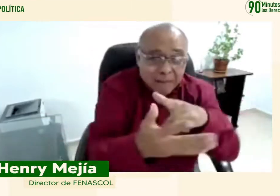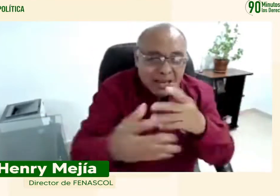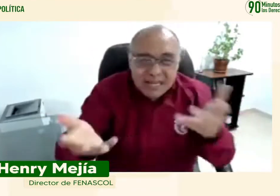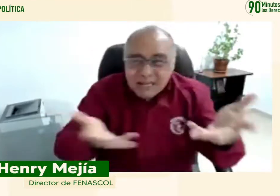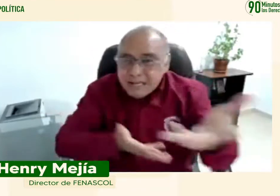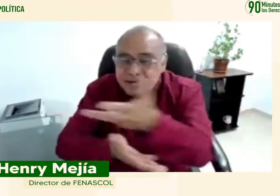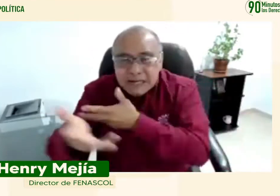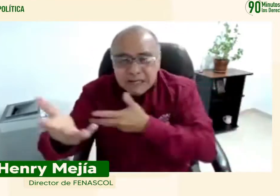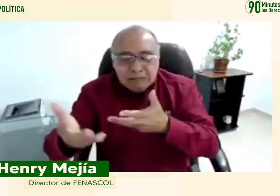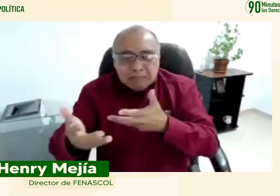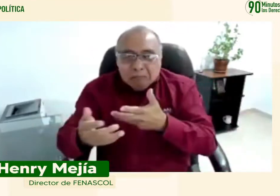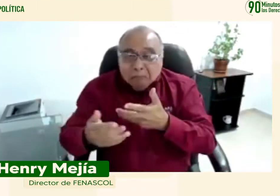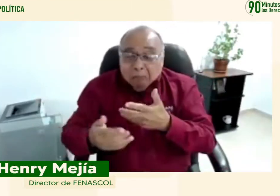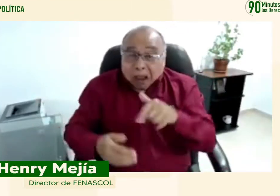todos estos espacios